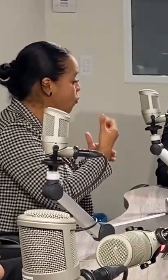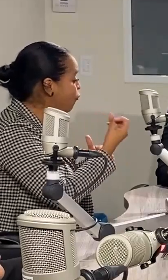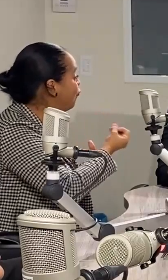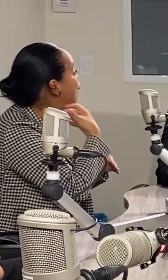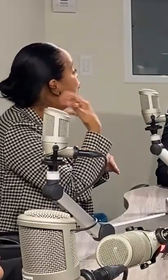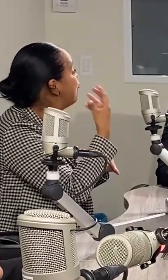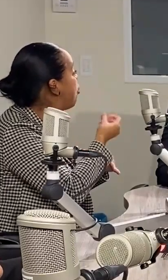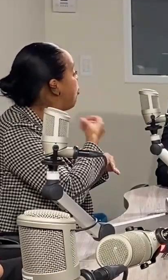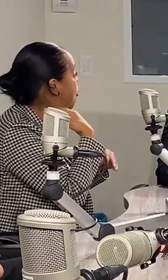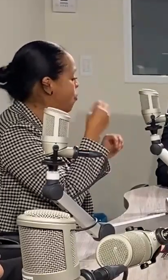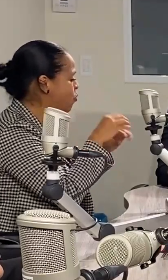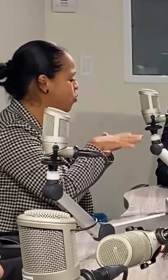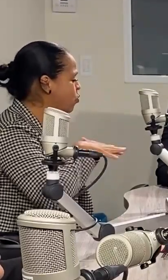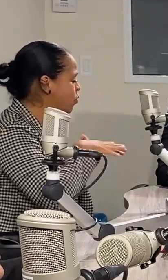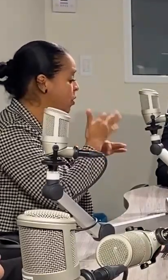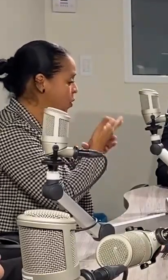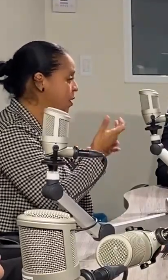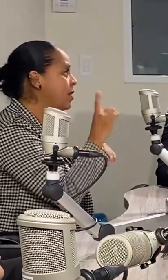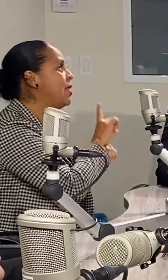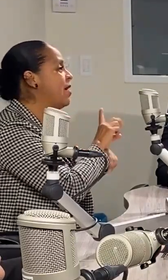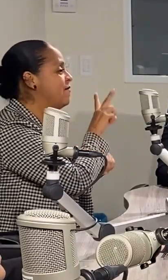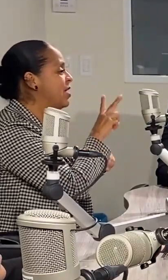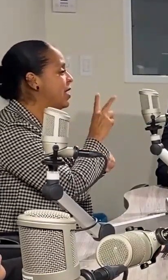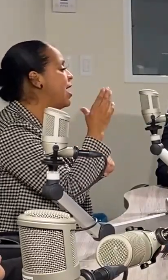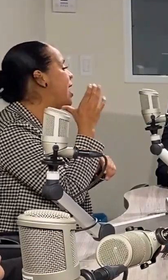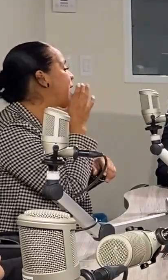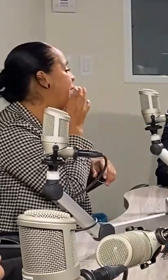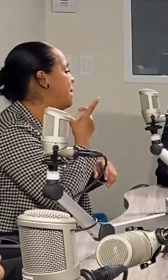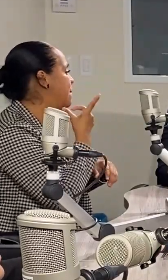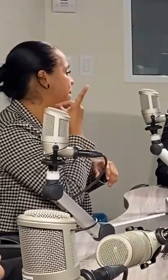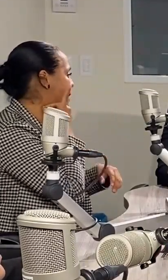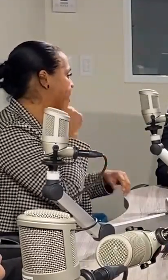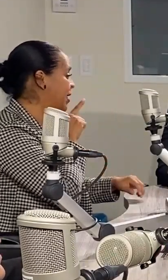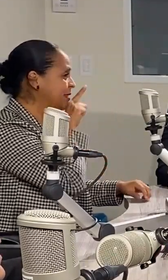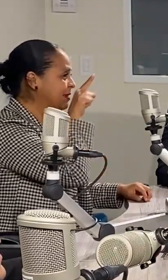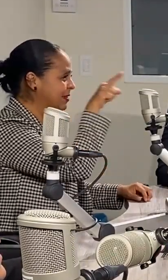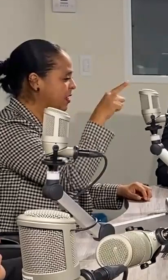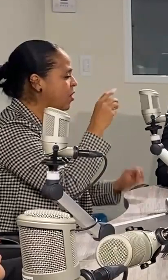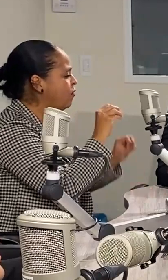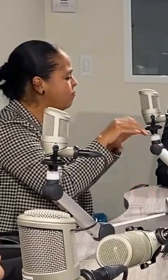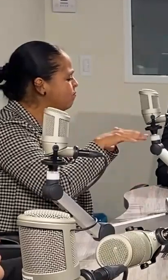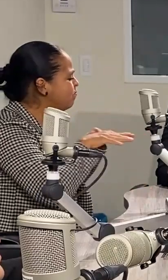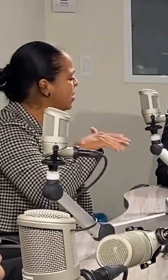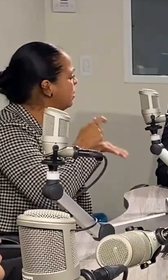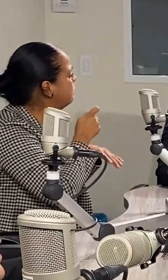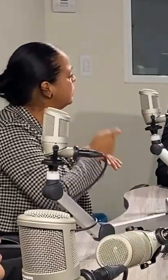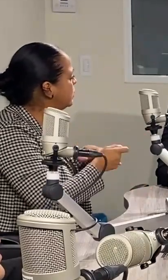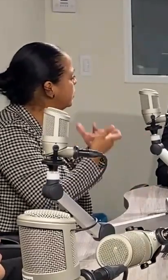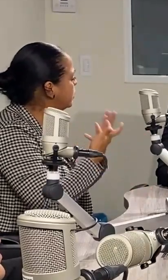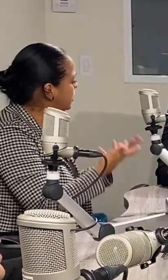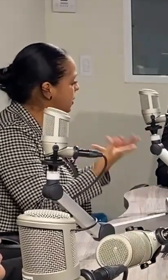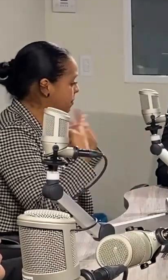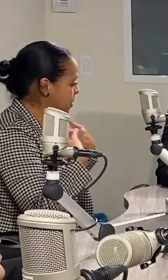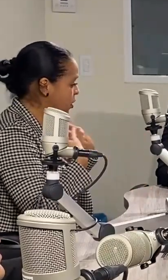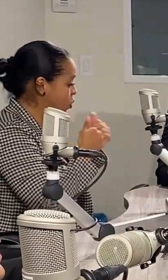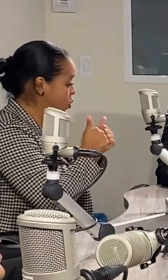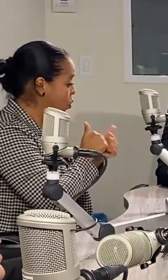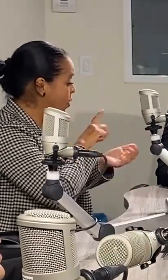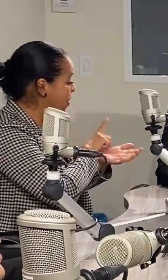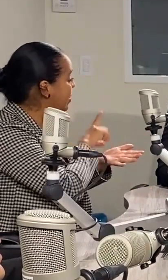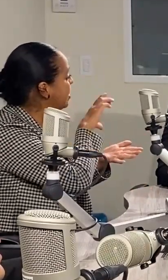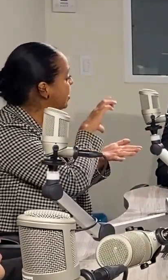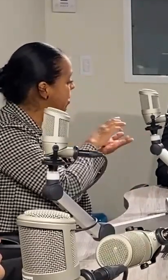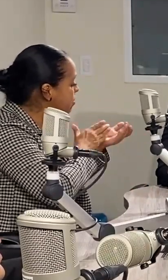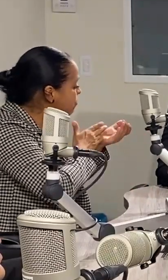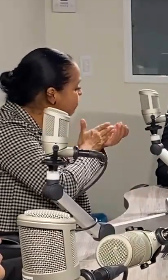pues precisamente un viernes en la Cámara de Diputados. Este foro tiene que ver con las personas con discapacidad y el